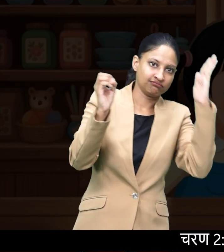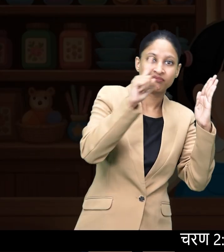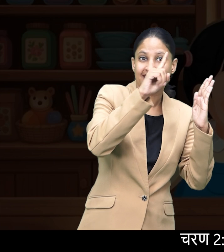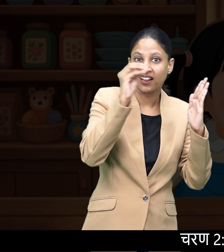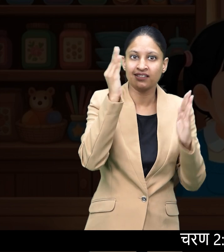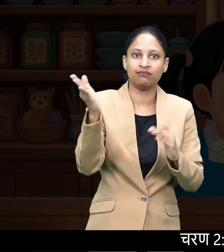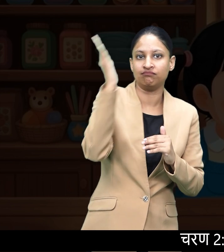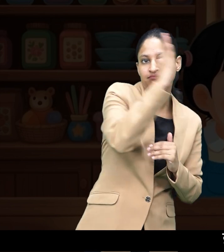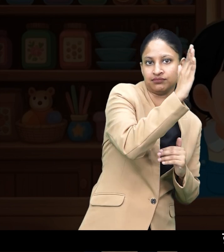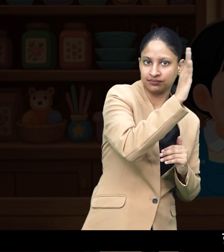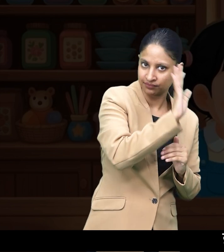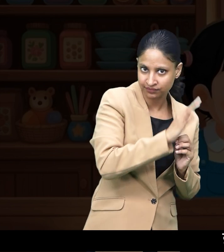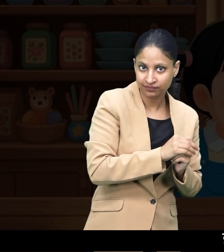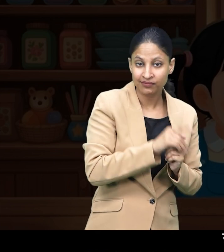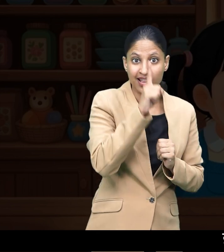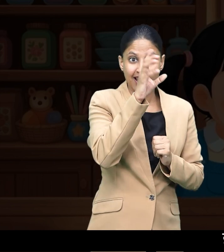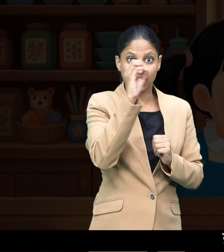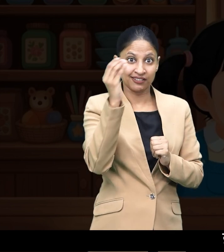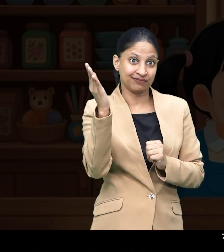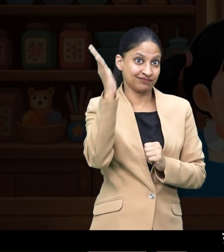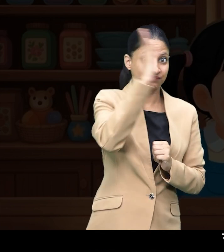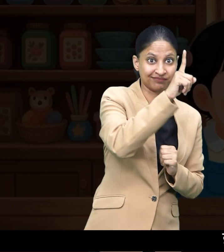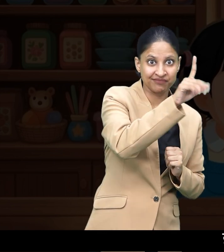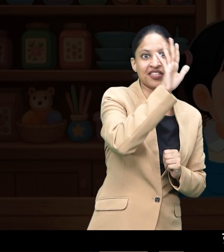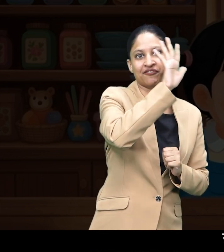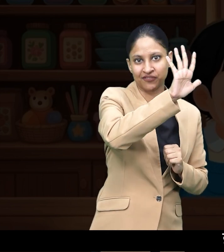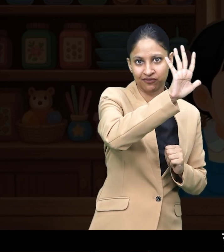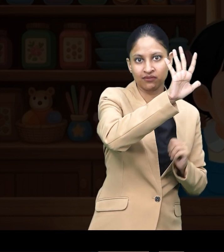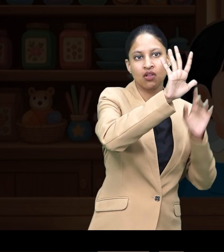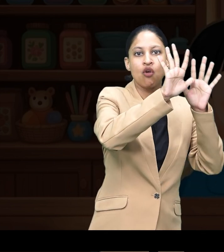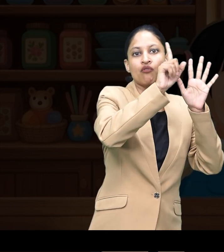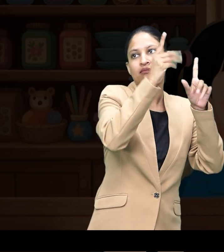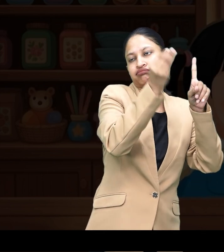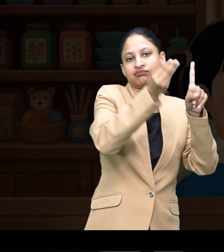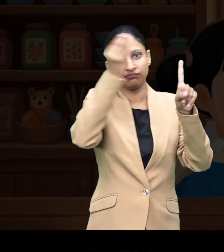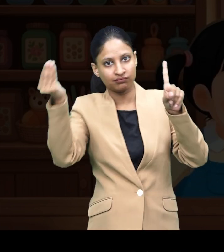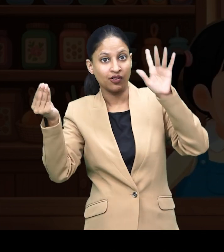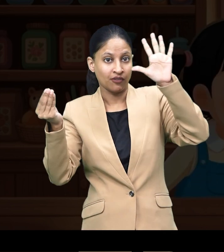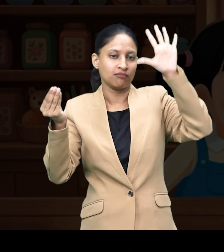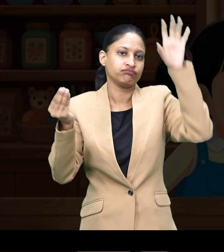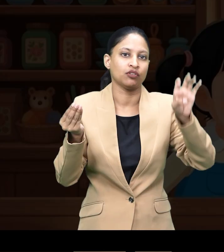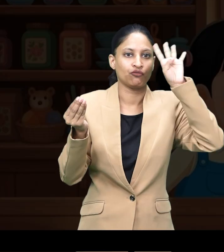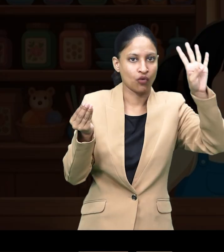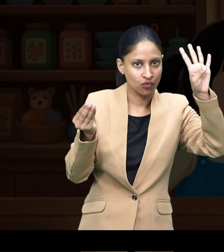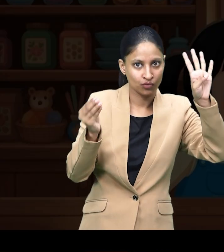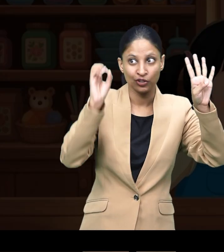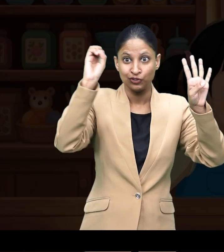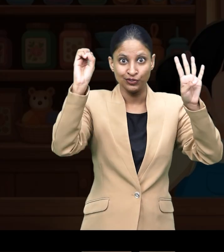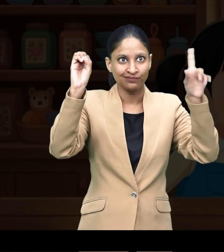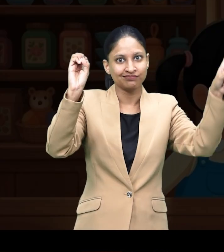सकता, इसलिए सैकड़ों से उधार ले। 5 सैकड़ा 4 बन जाता है।